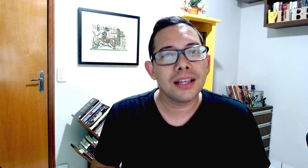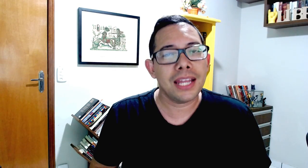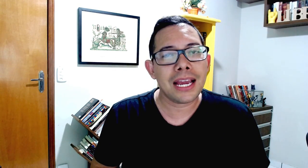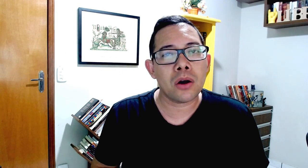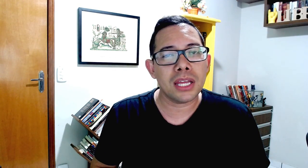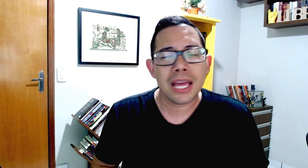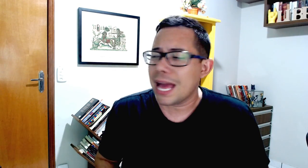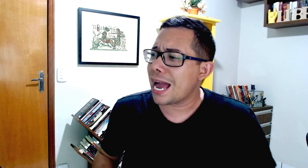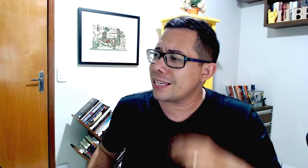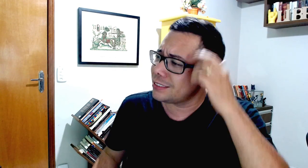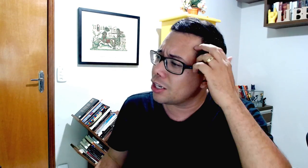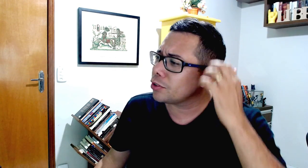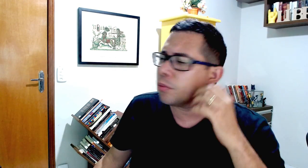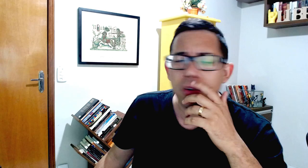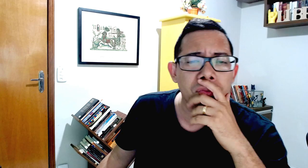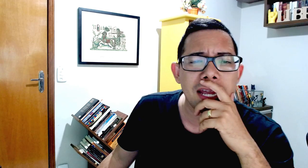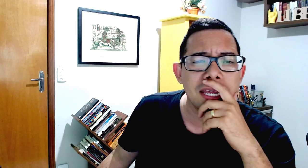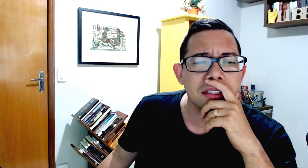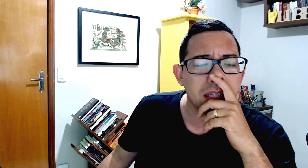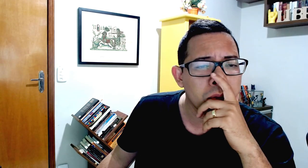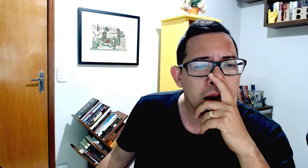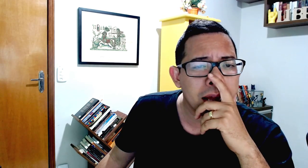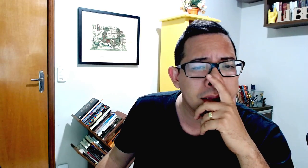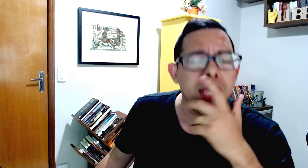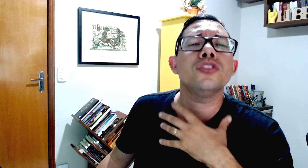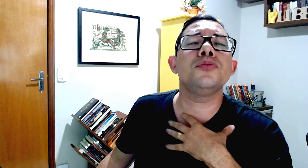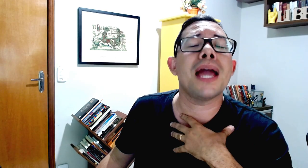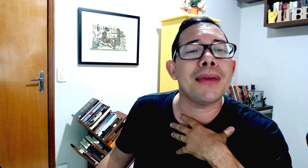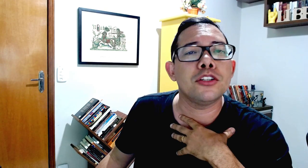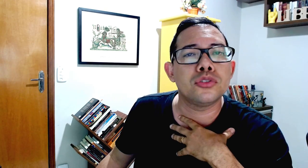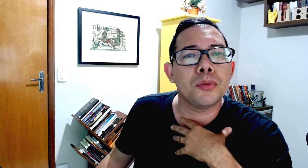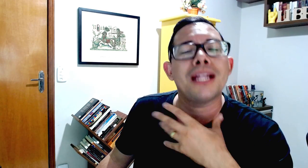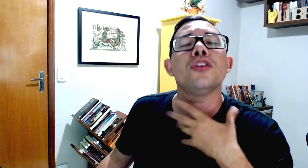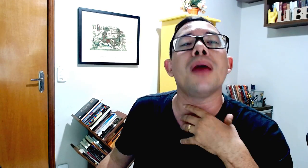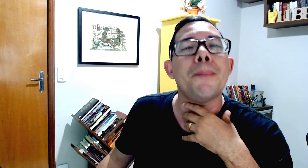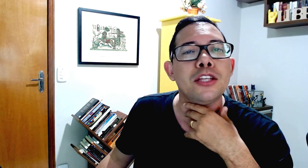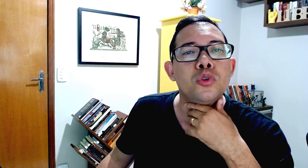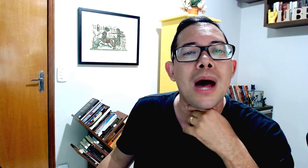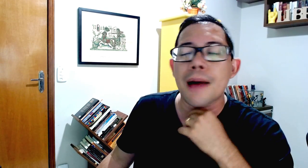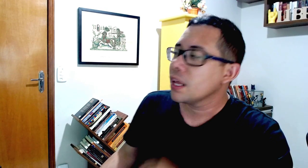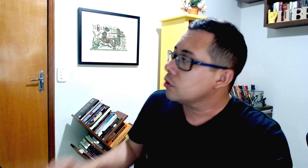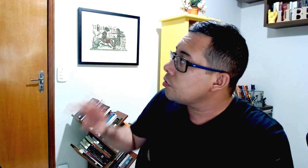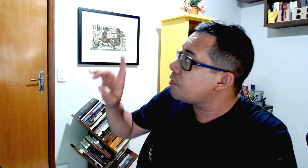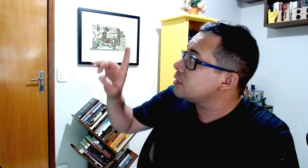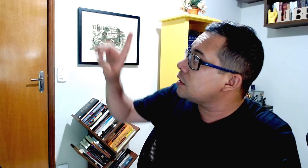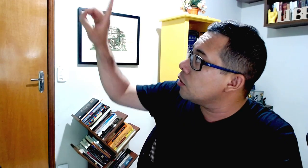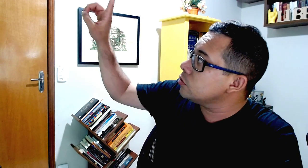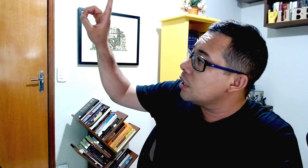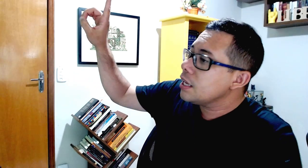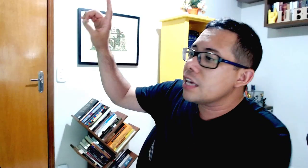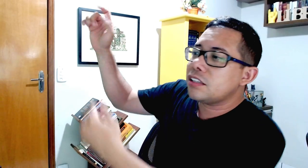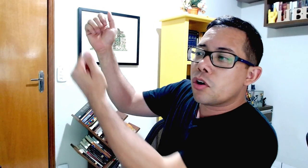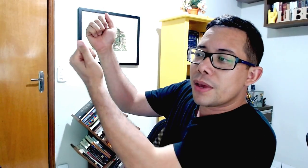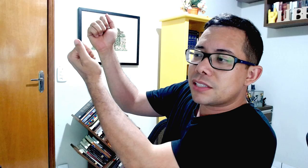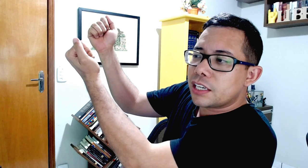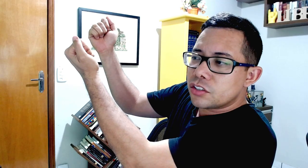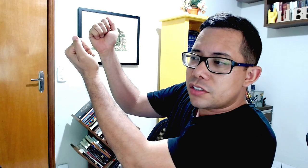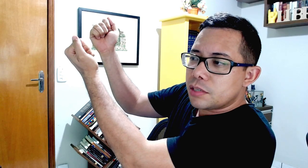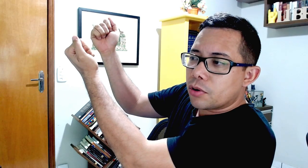legal né Ah entendeu Mas como que eu faria então é Deus me abençoe para Deus vai abençoar você vai fazer Deus e aí você começa aqui de